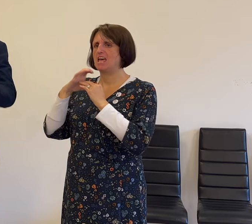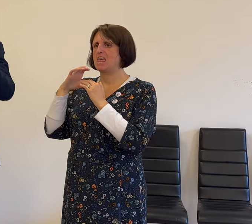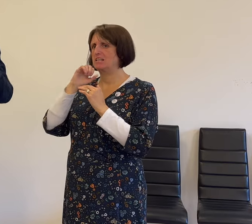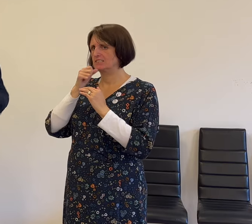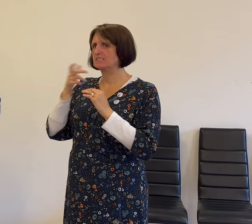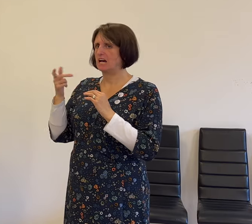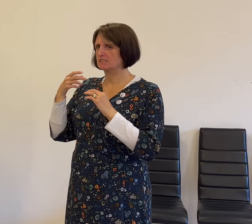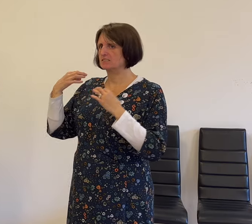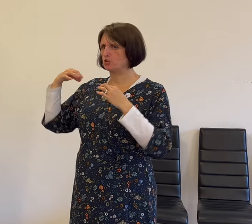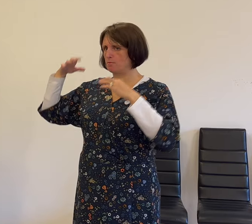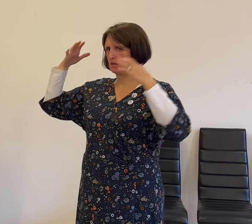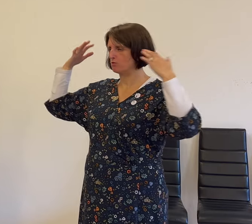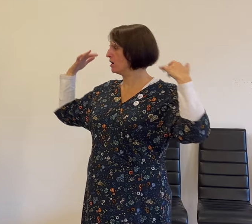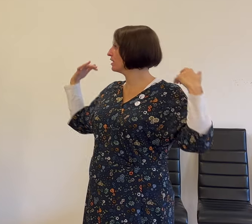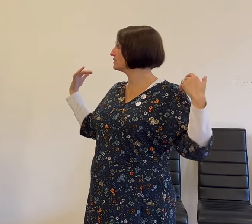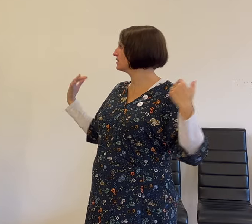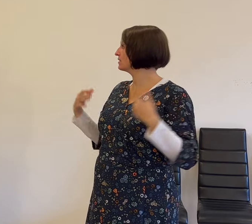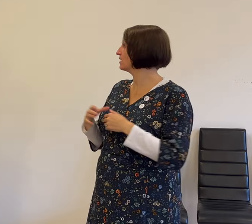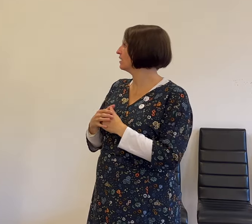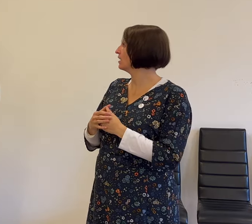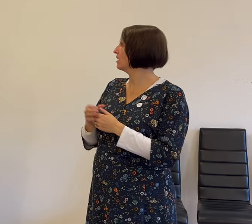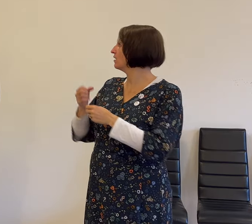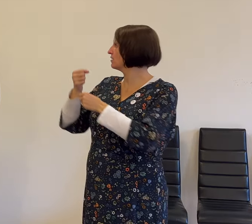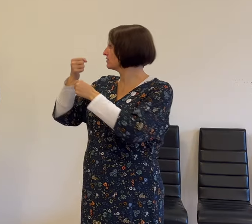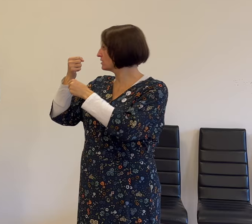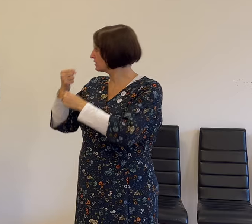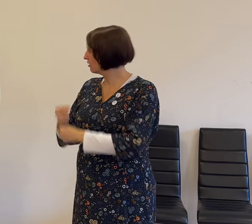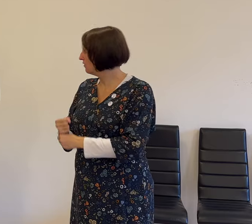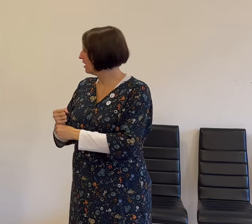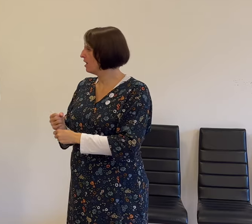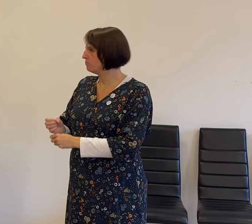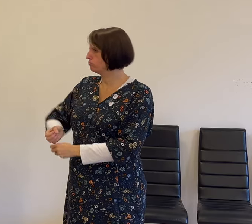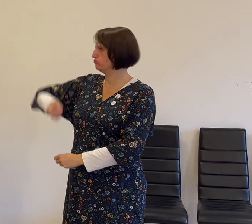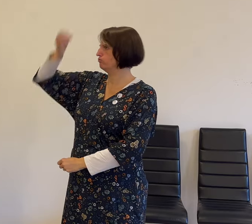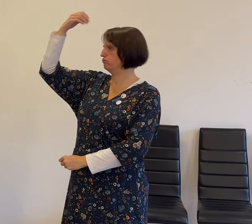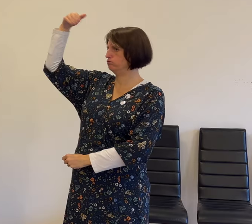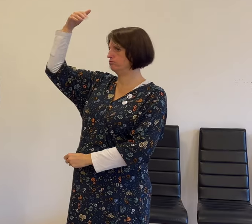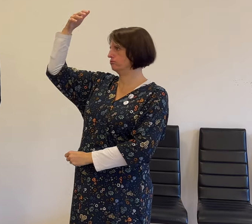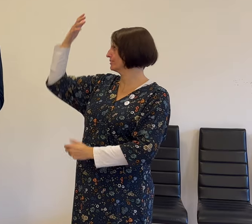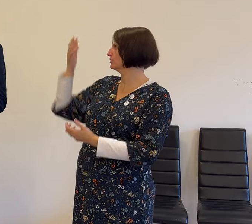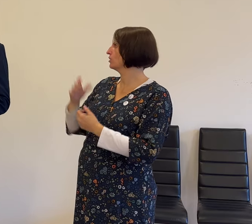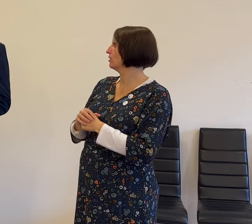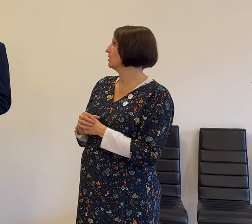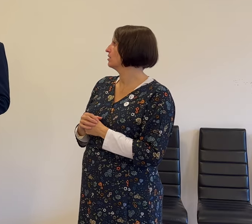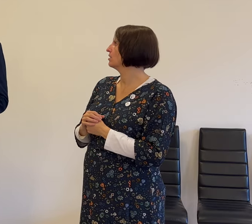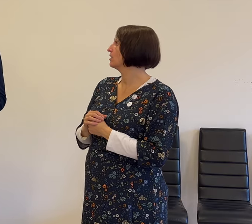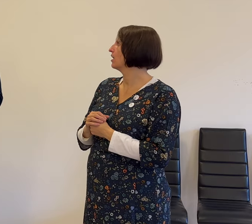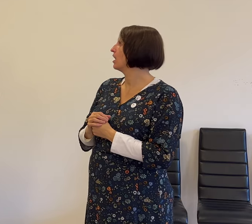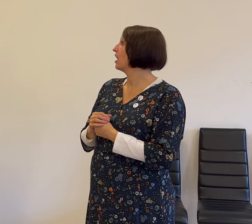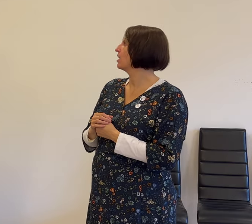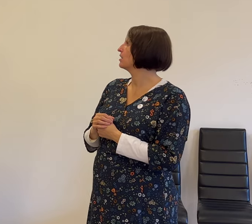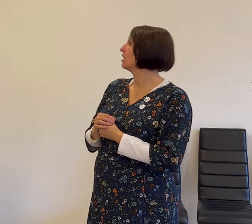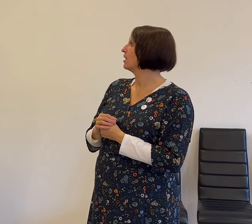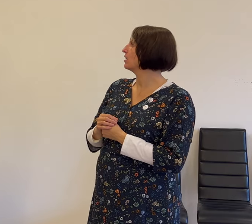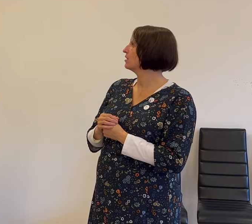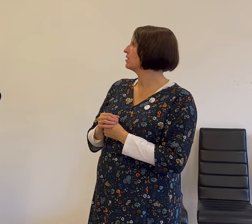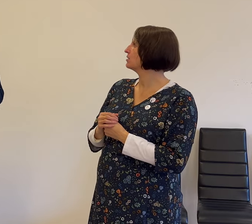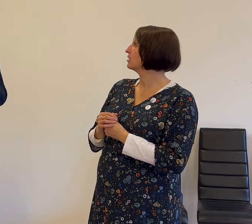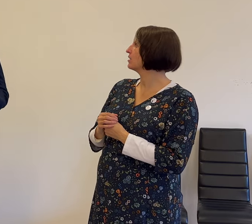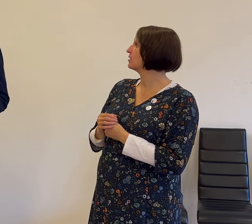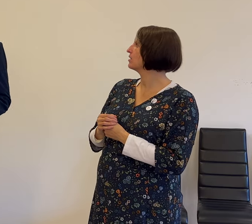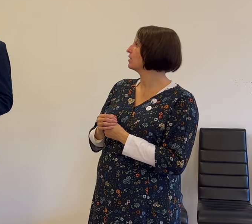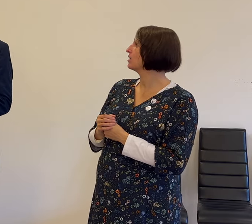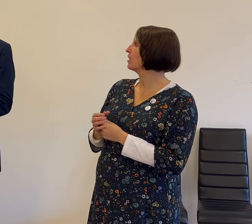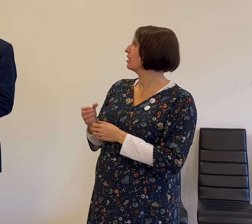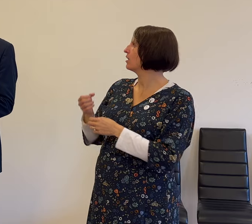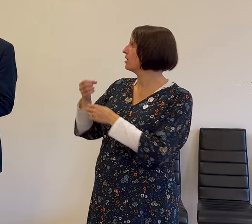to je štít, který se zapichoval před ty bojovníky dopředu. To nejspíš ten Goliáš nepotřebuje, protože tam má chlapíka, který mu ten štít